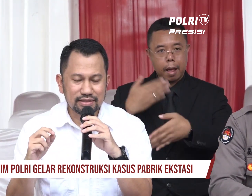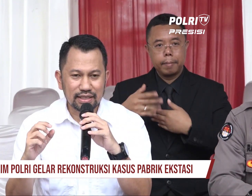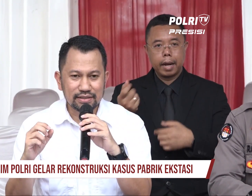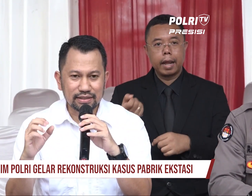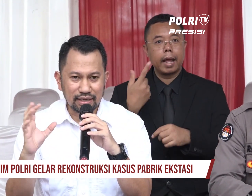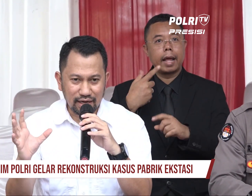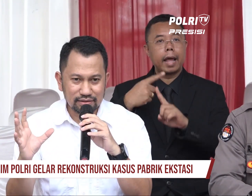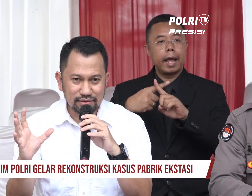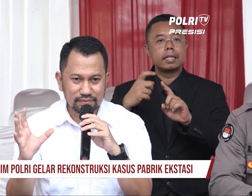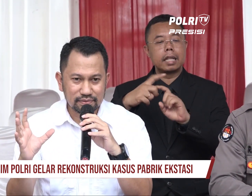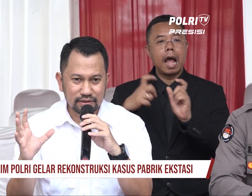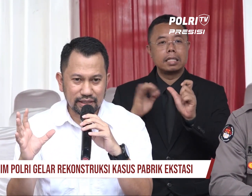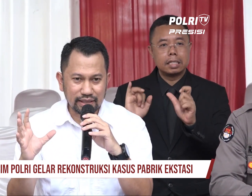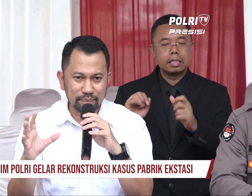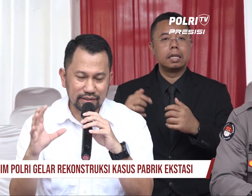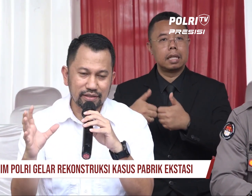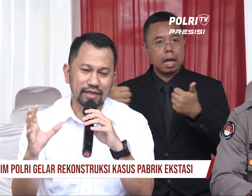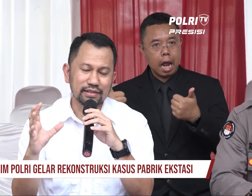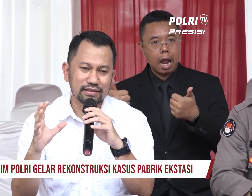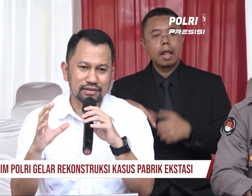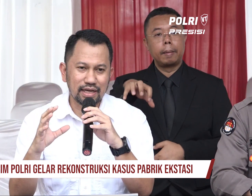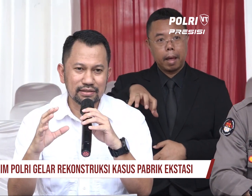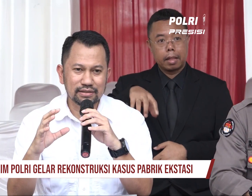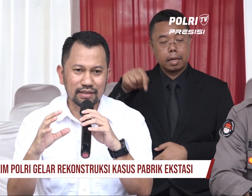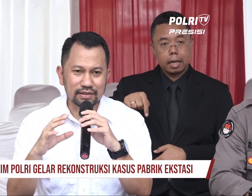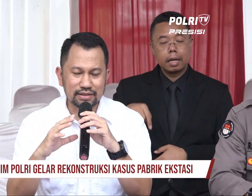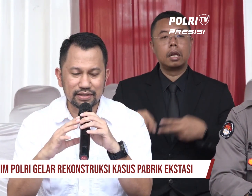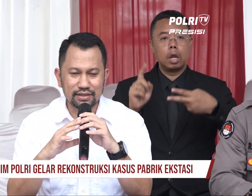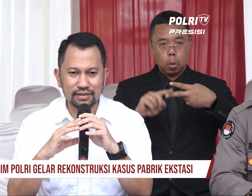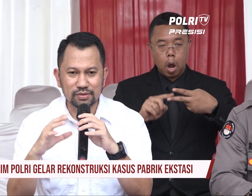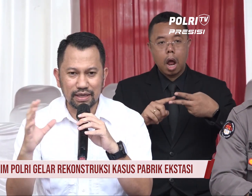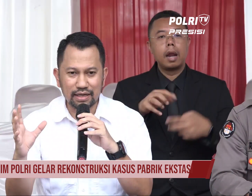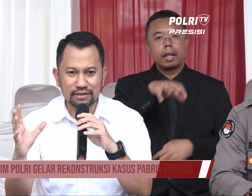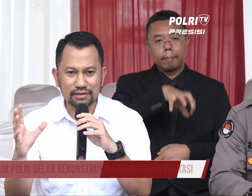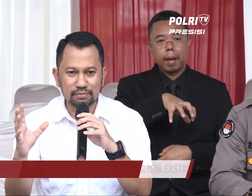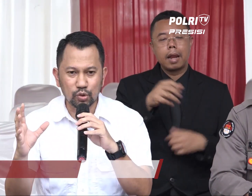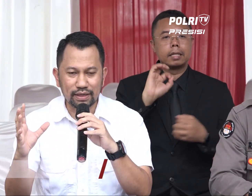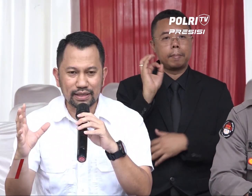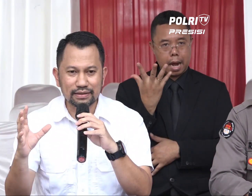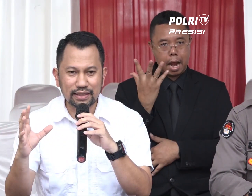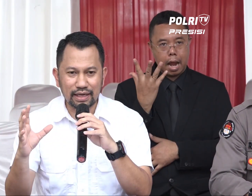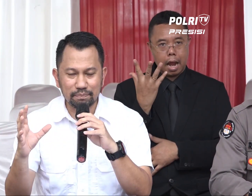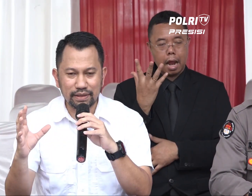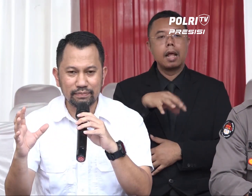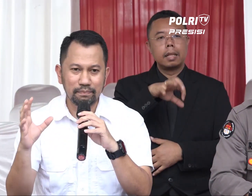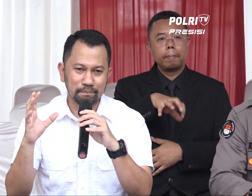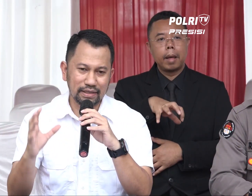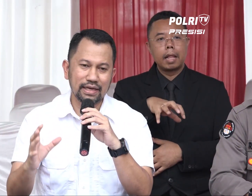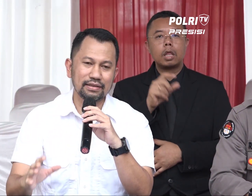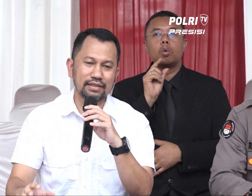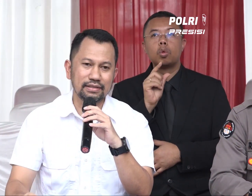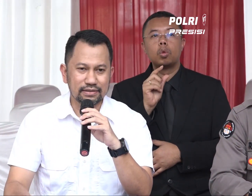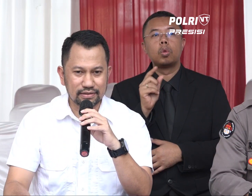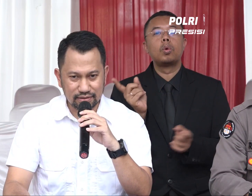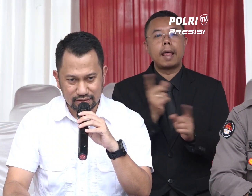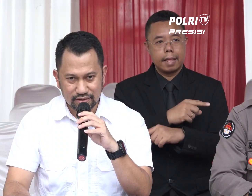yang terjadi di Tangerang, TKP realnya, dan yang terjadi di Semarang merupakan TKP